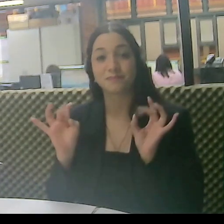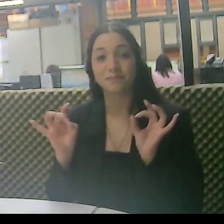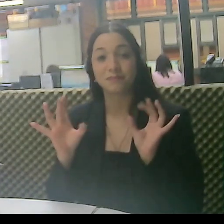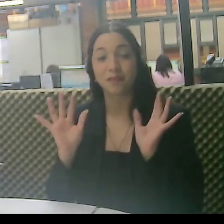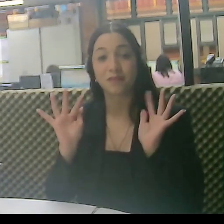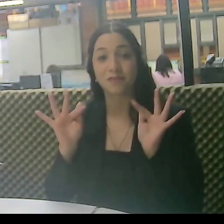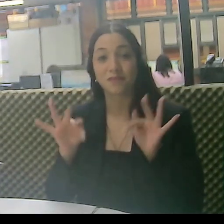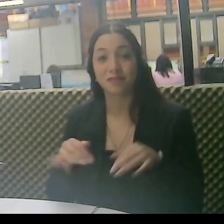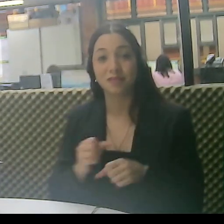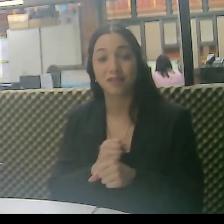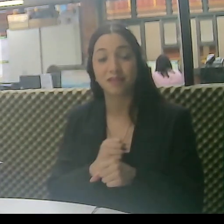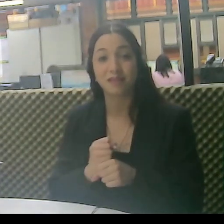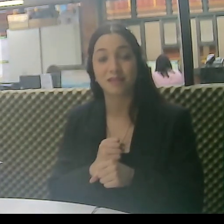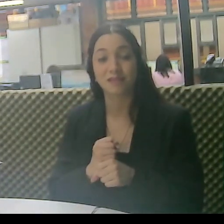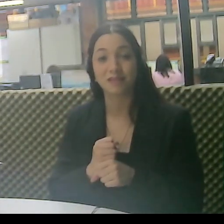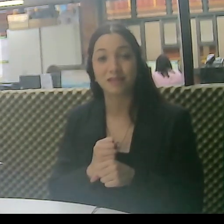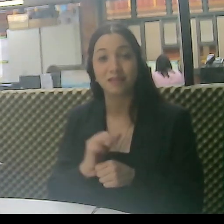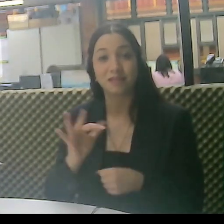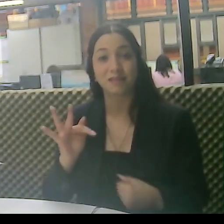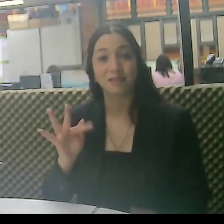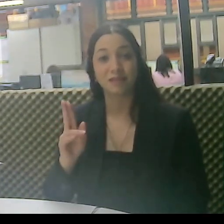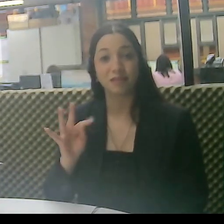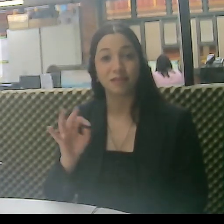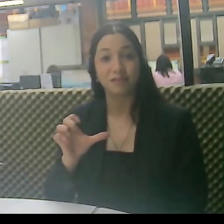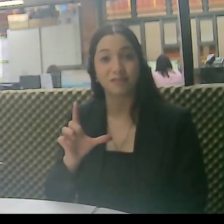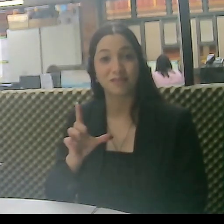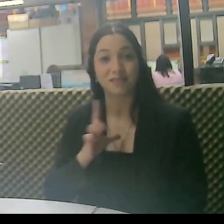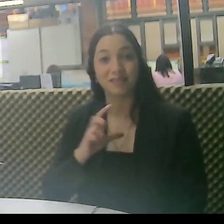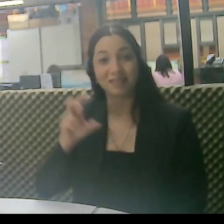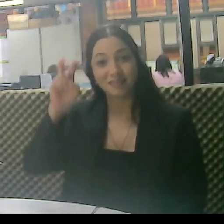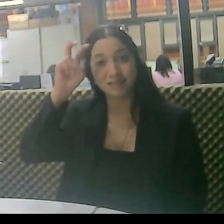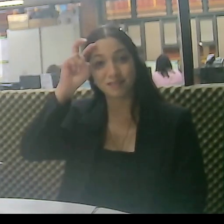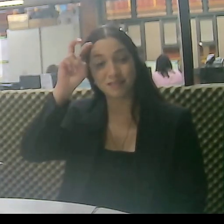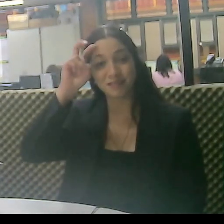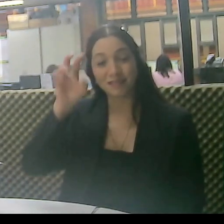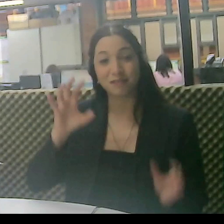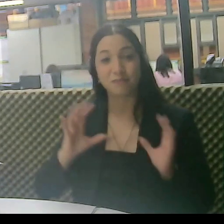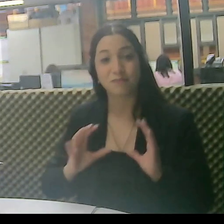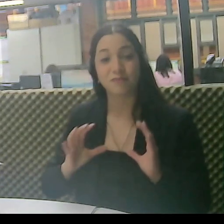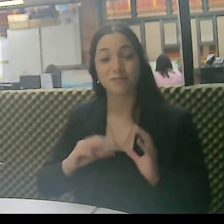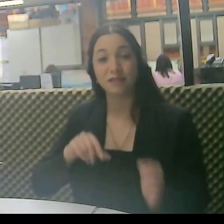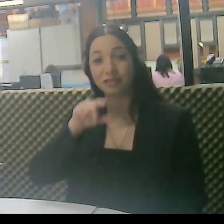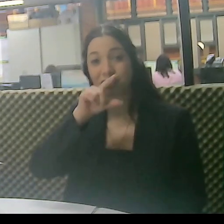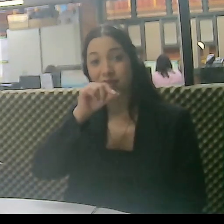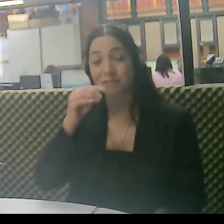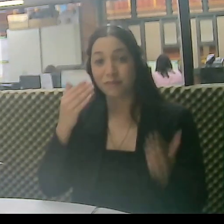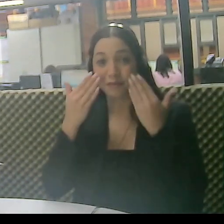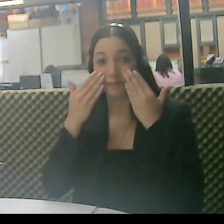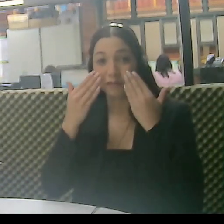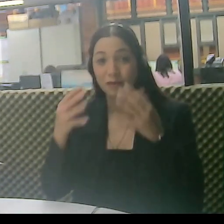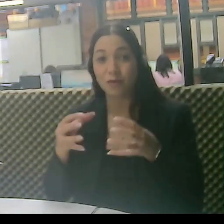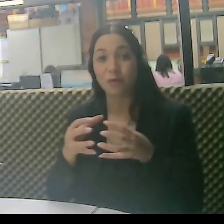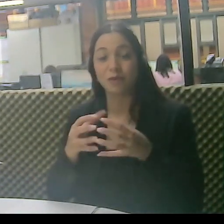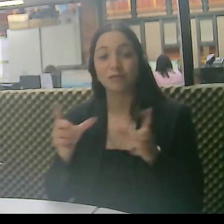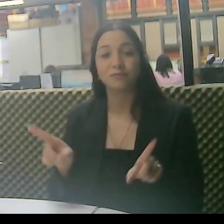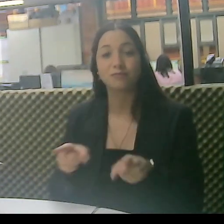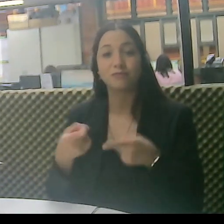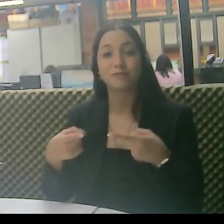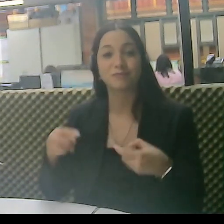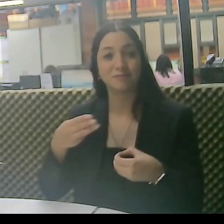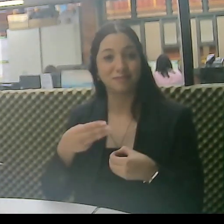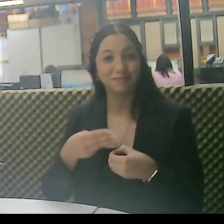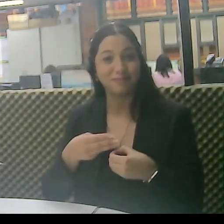fim de ano da Prefeitura, a FUTEL promove nesta quinta-feira, no Parque do Sabiá, a apresentação da Banda Sinfônica